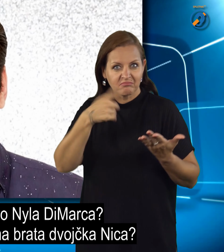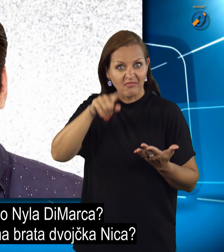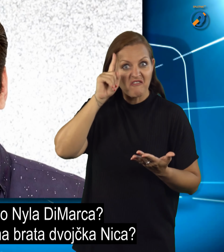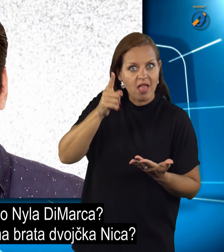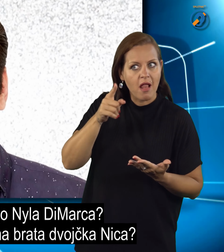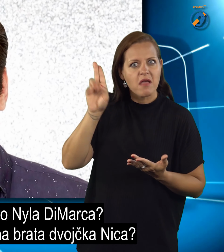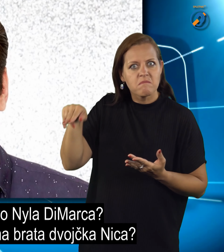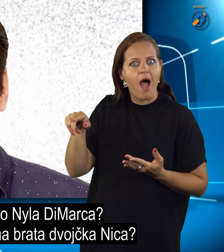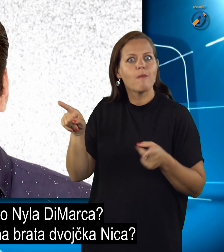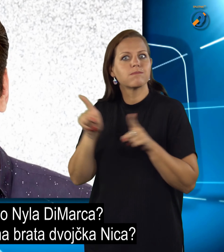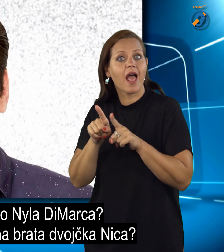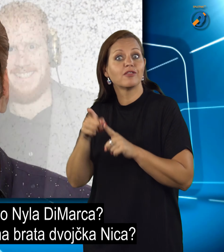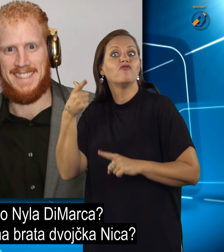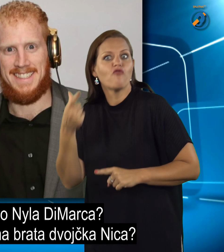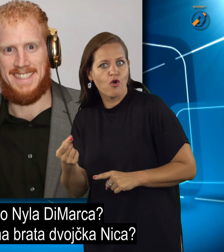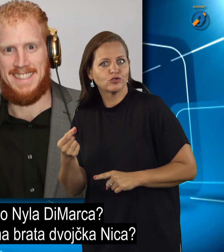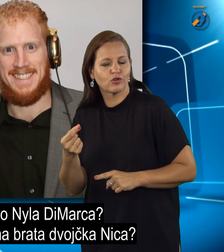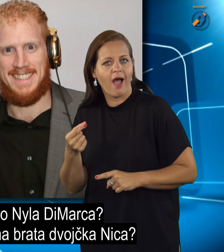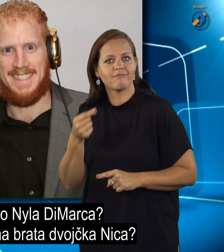Ali ste vedeli, da ima brata dvojčka Nika?